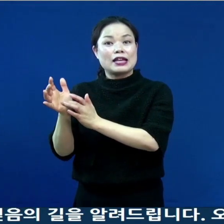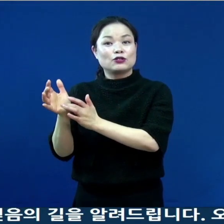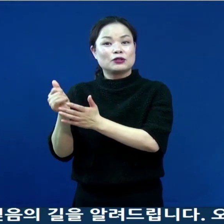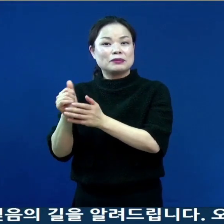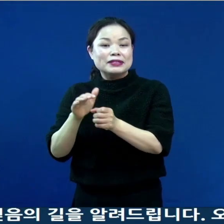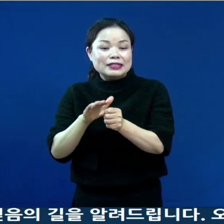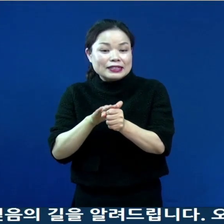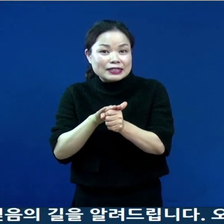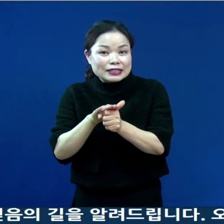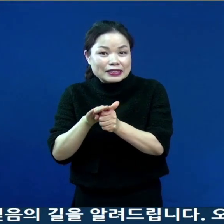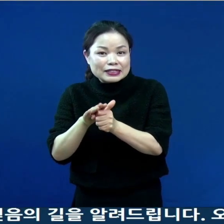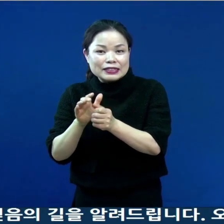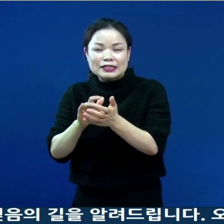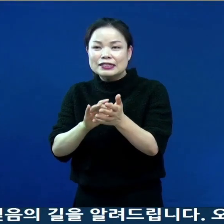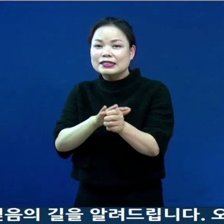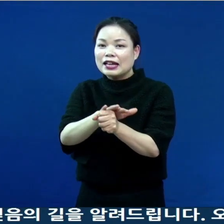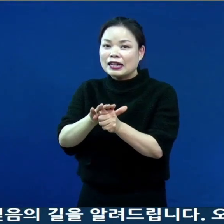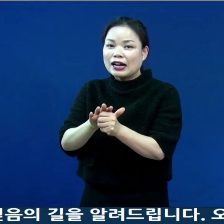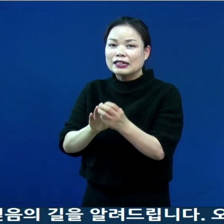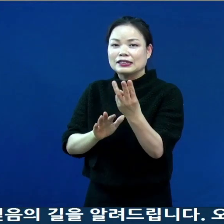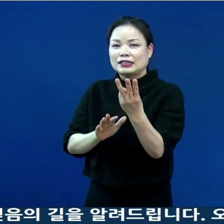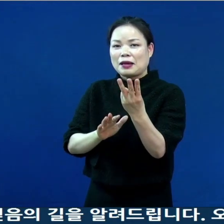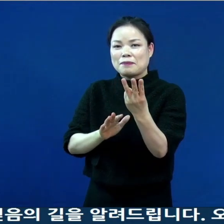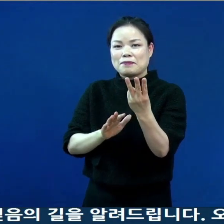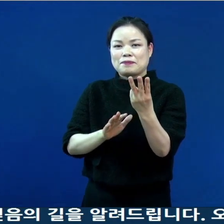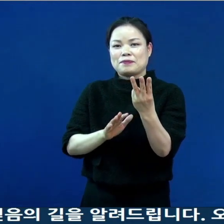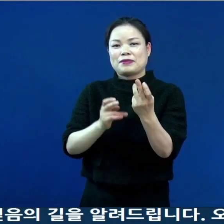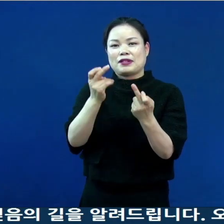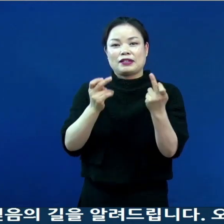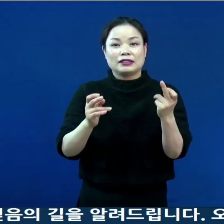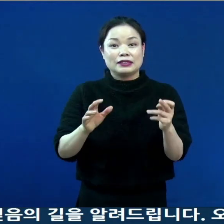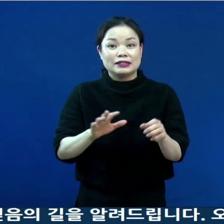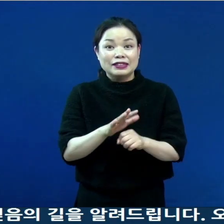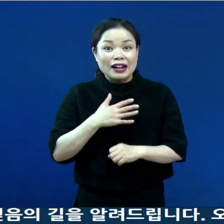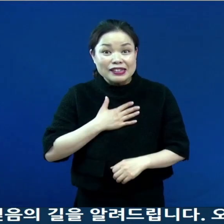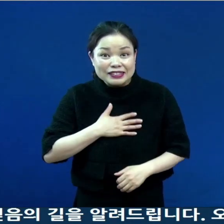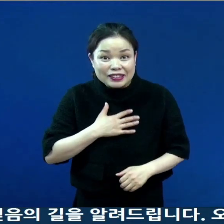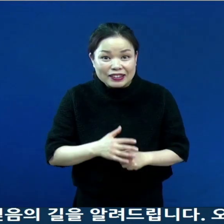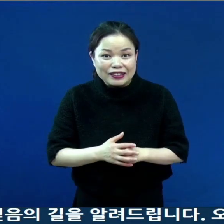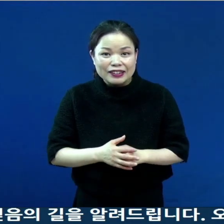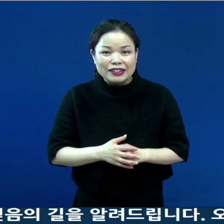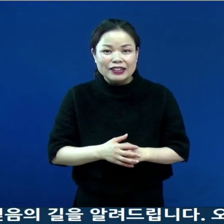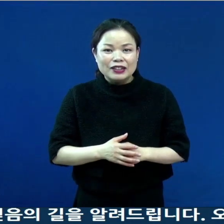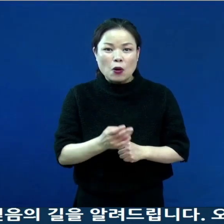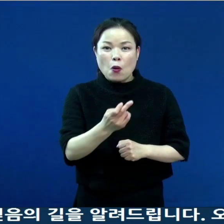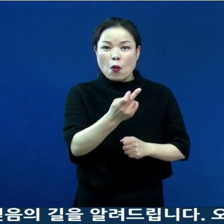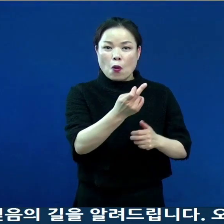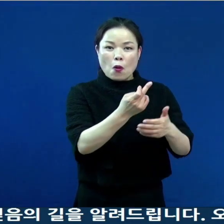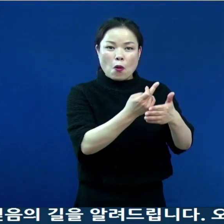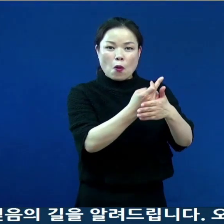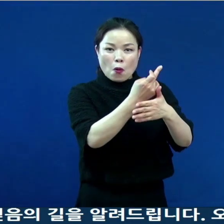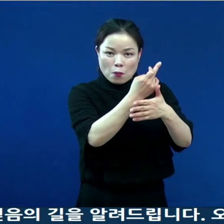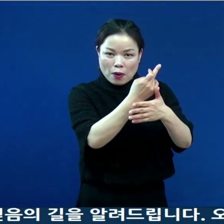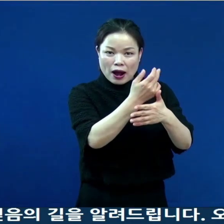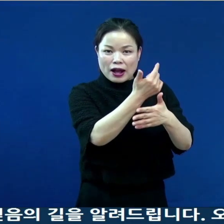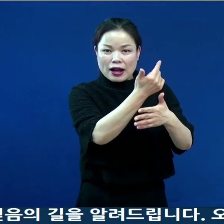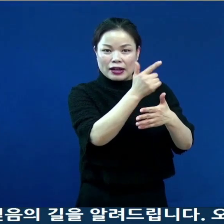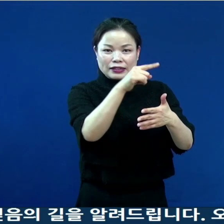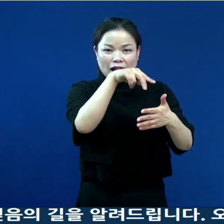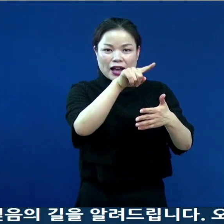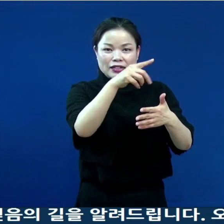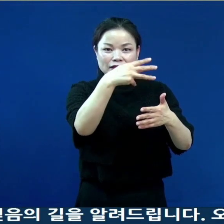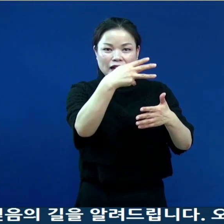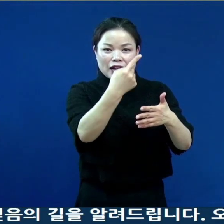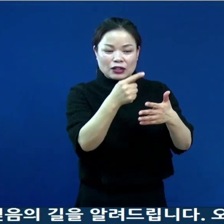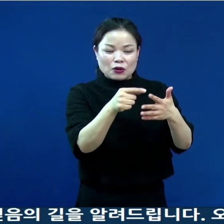사랑하고 예수님을 사랑하는 3남매가 살고 있었습니다. 자, 이름 알고 계시죠? 오빠 나사로,